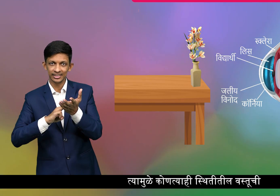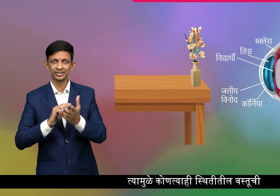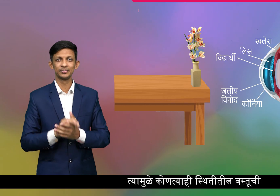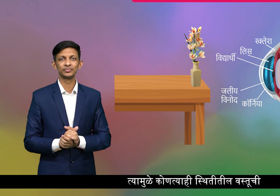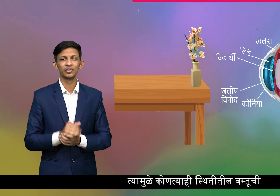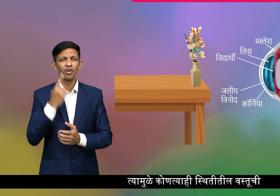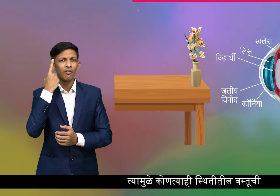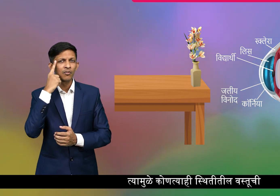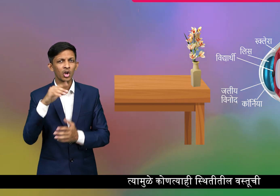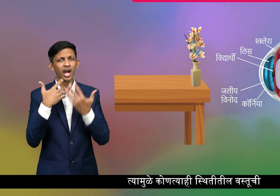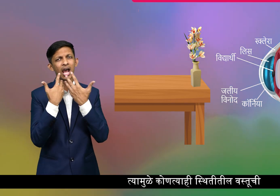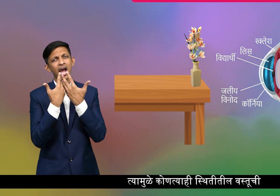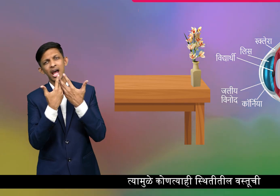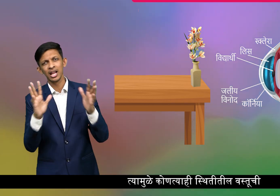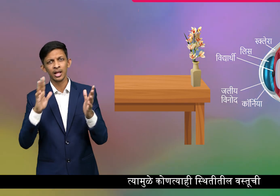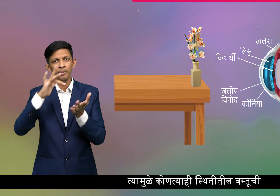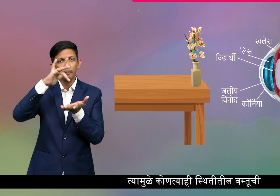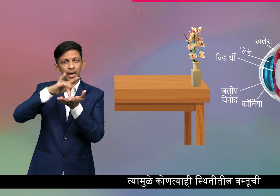वस्तूंची